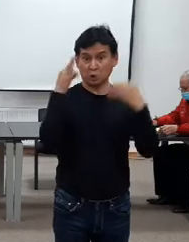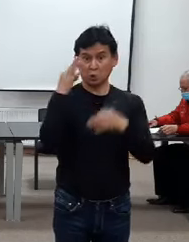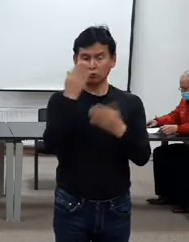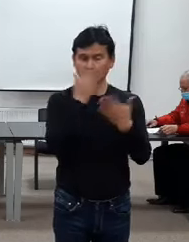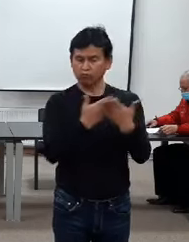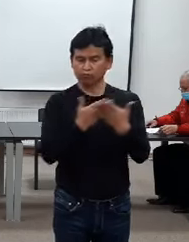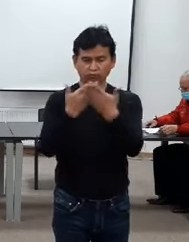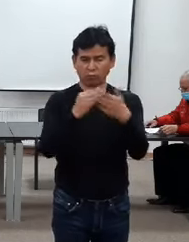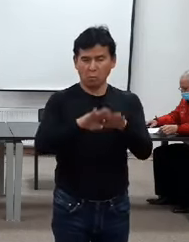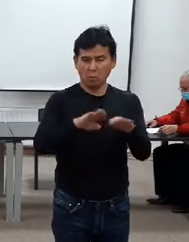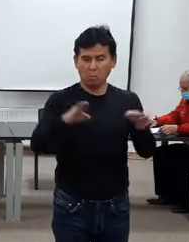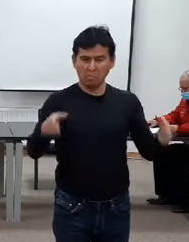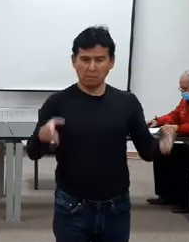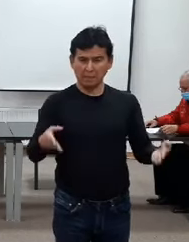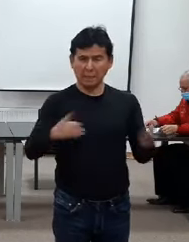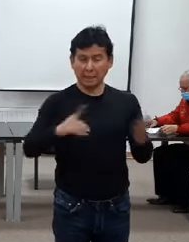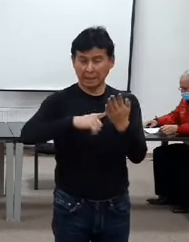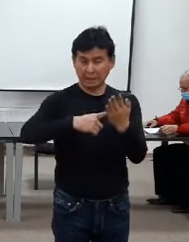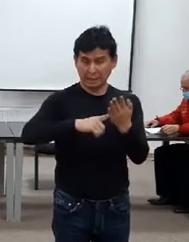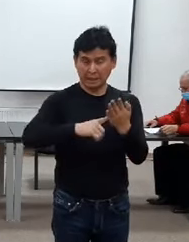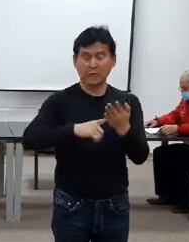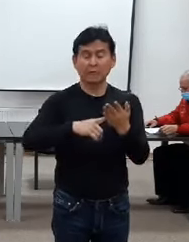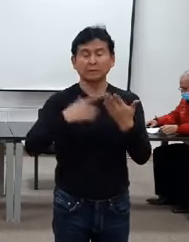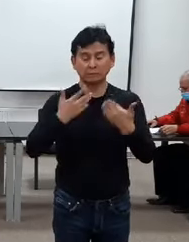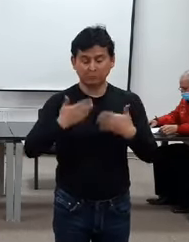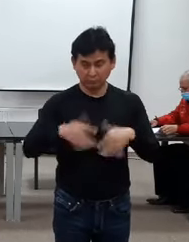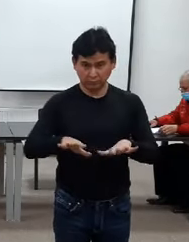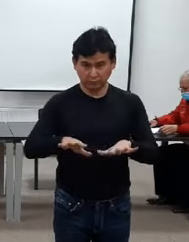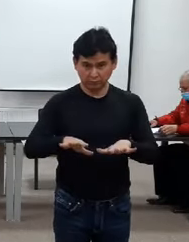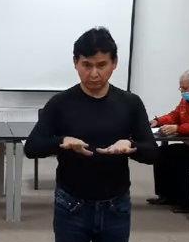con la mesa técnica, hemos dispuesto su,